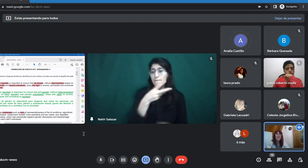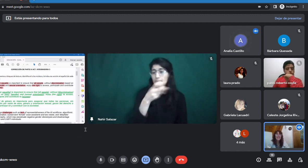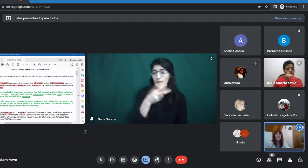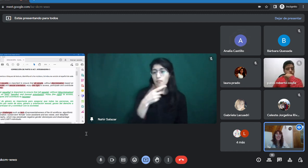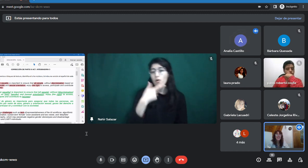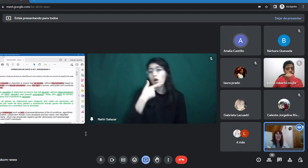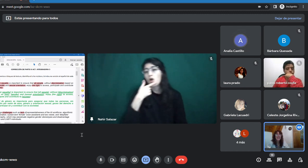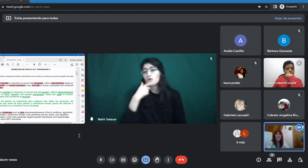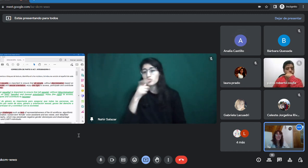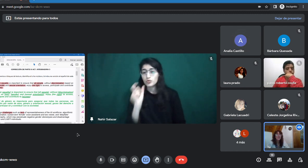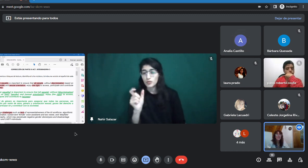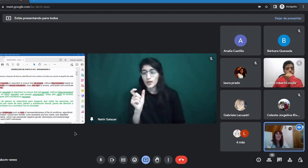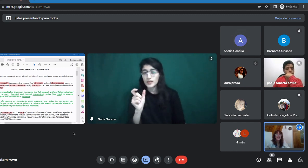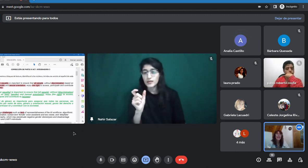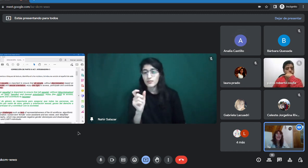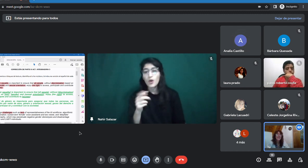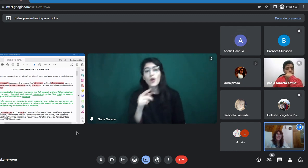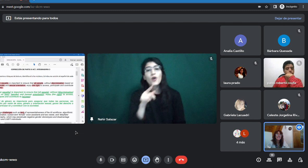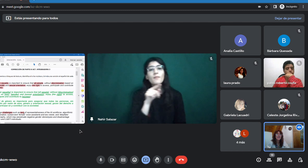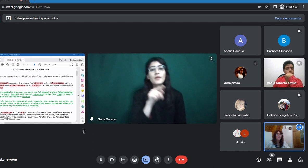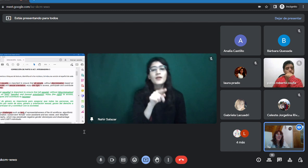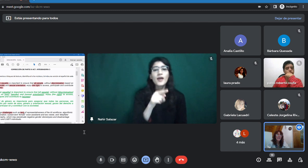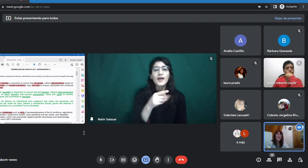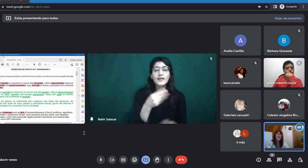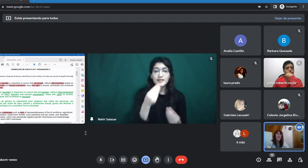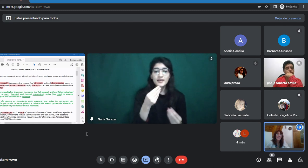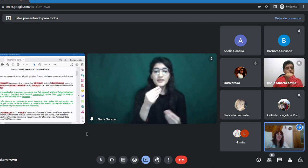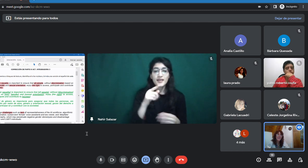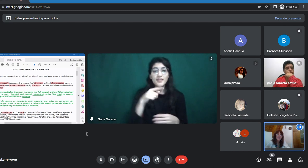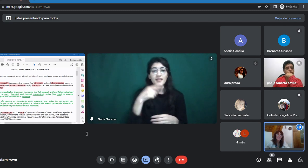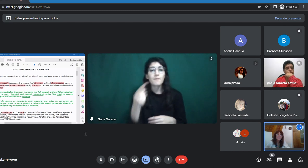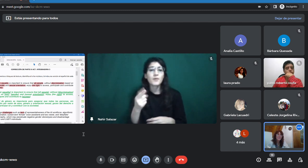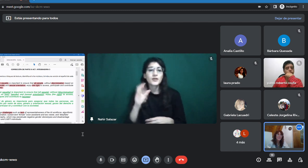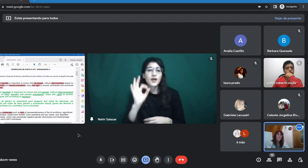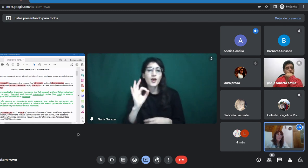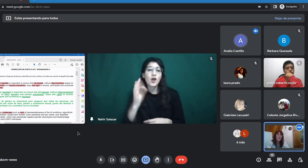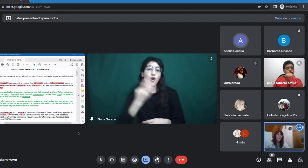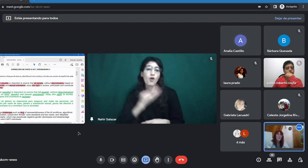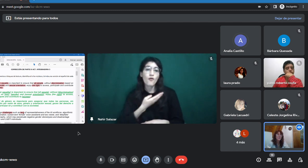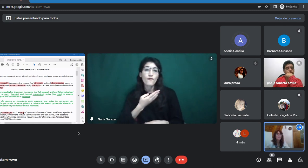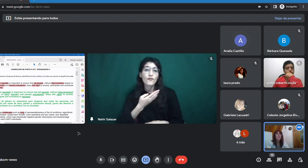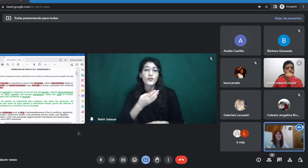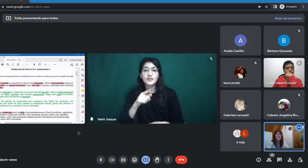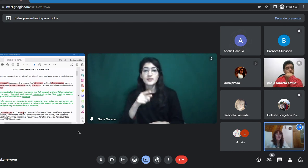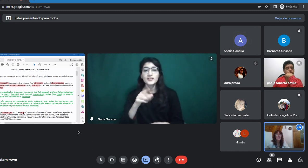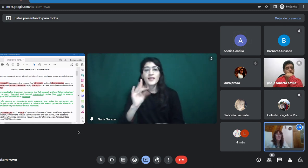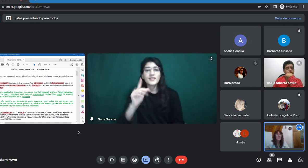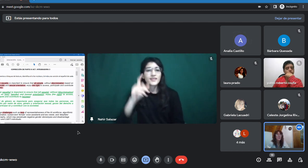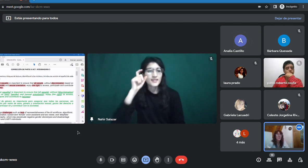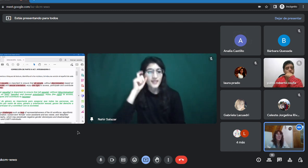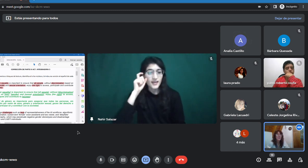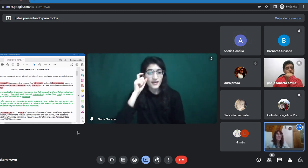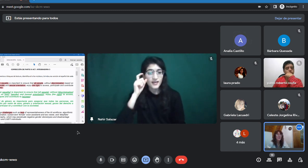que es de, entonces es carencia o falta de. Este es un sustantivo.